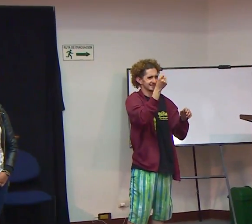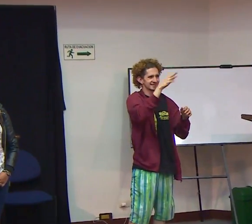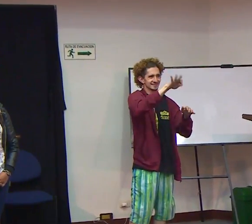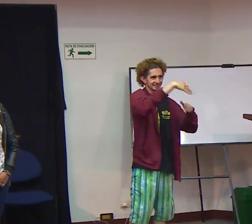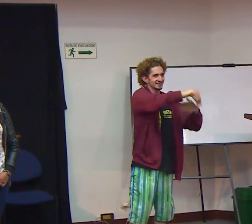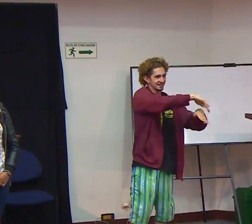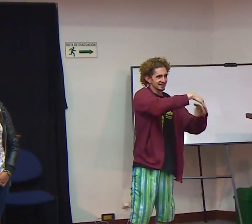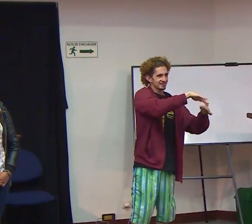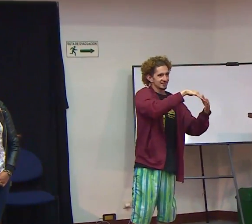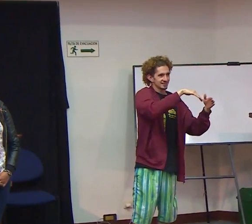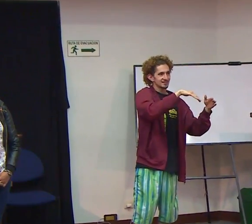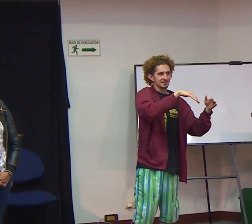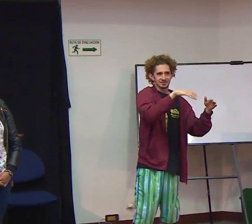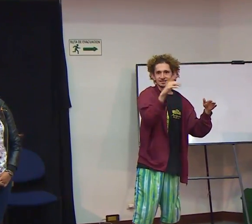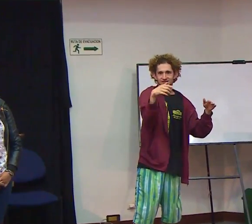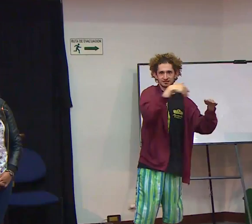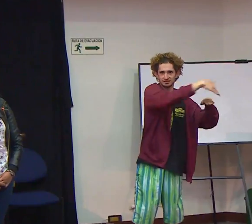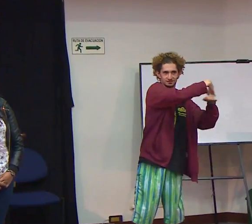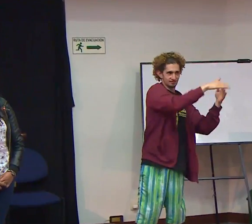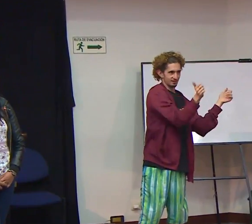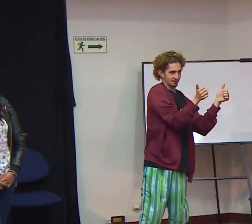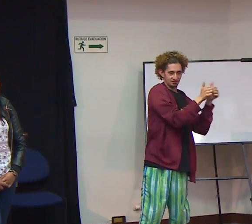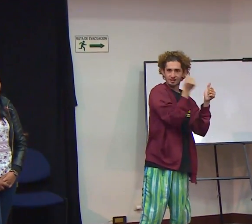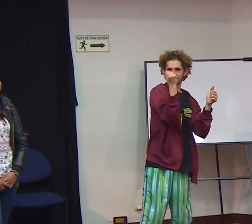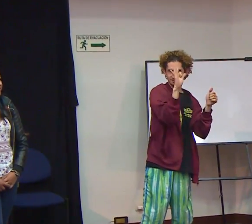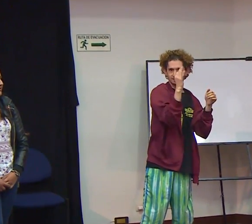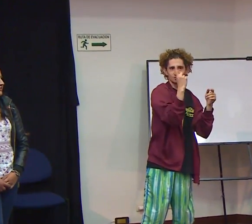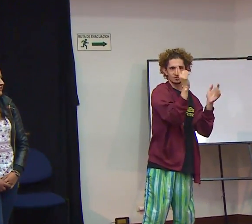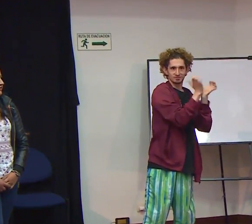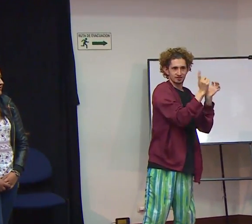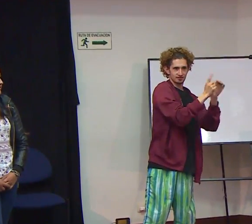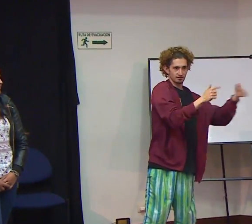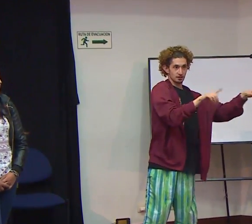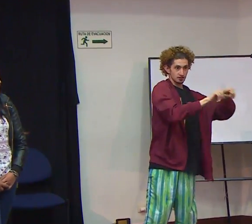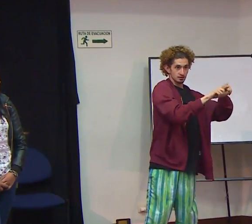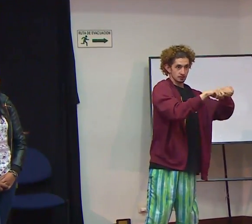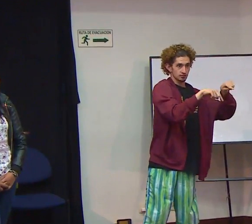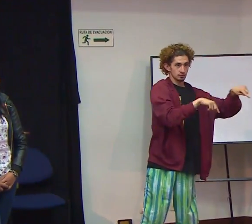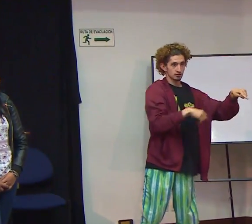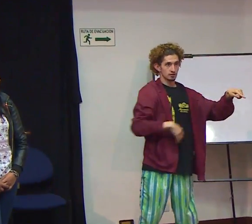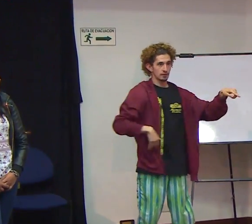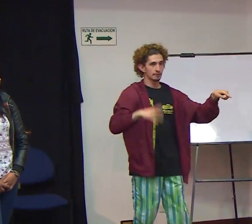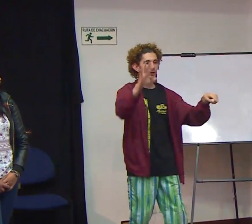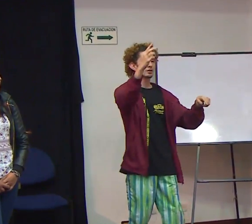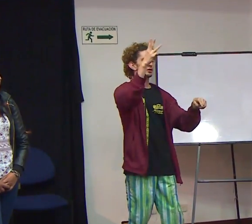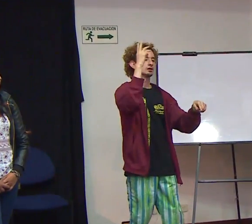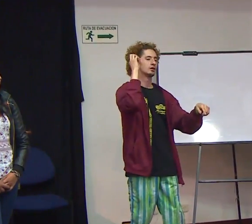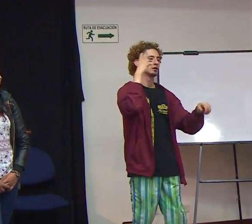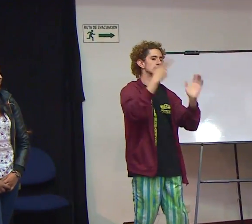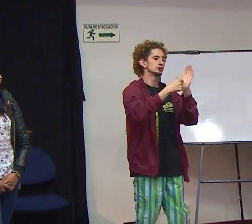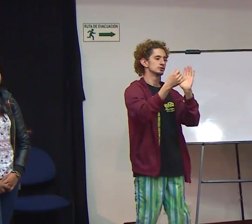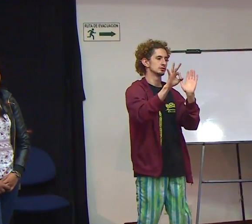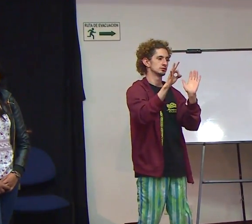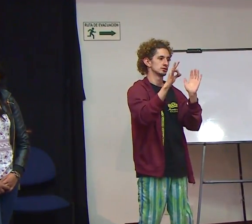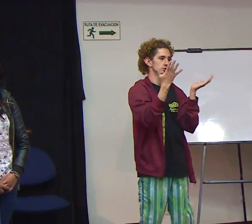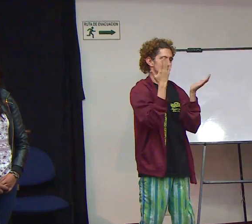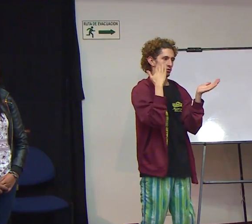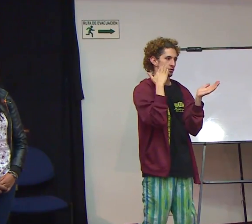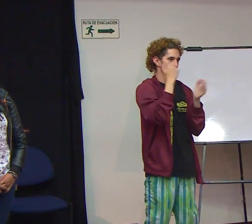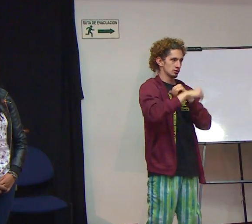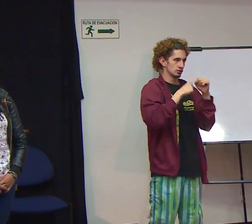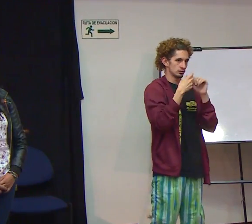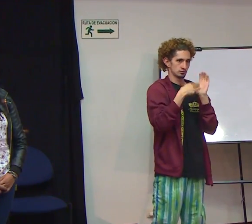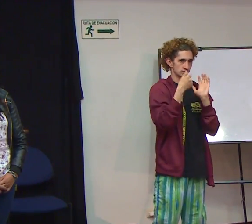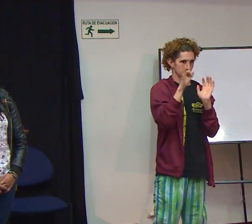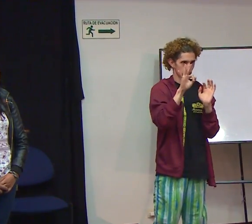No estaba el portal del 20 de julio, era como la calle 13, ¿sí? O con 13 con primera de mayo, décima con primero